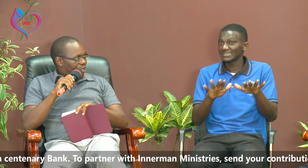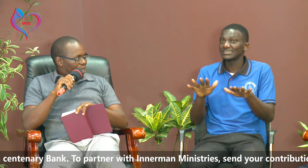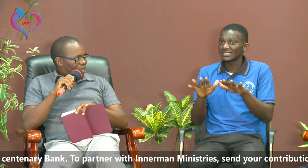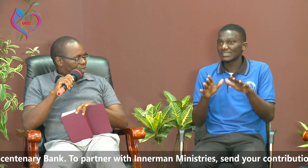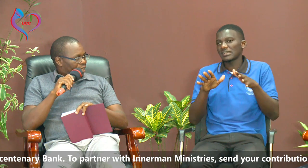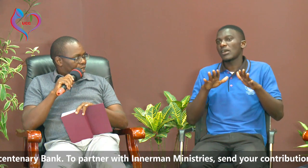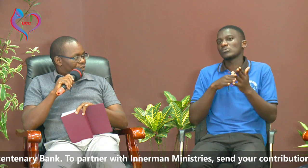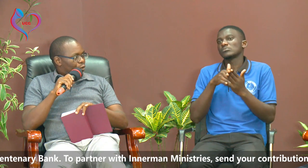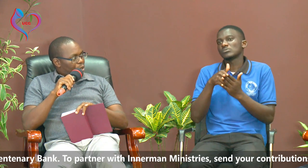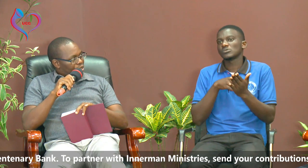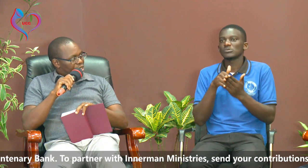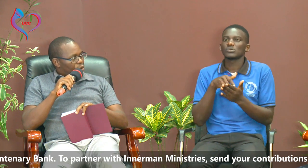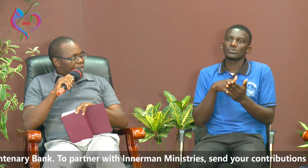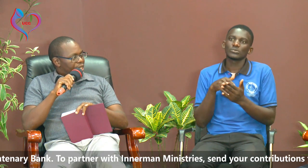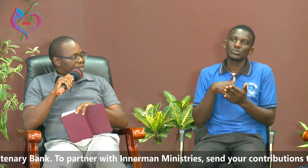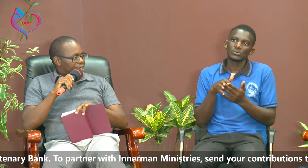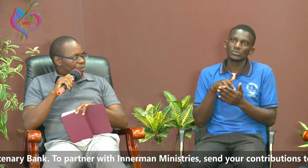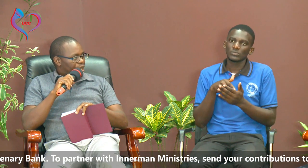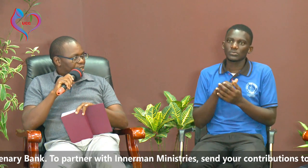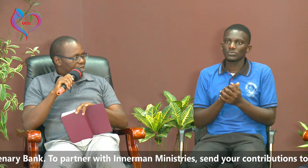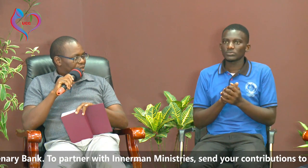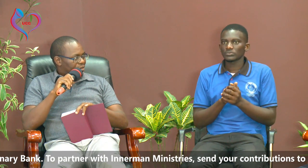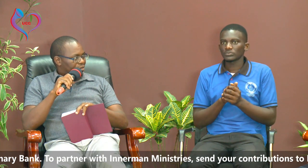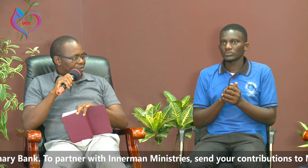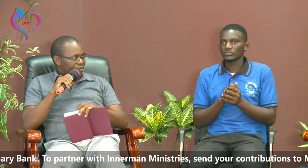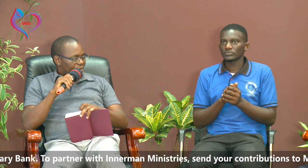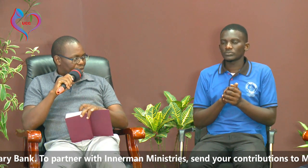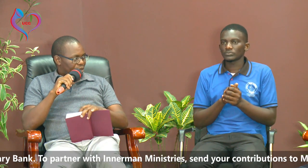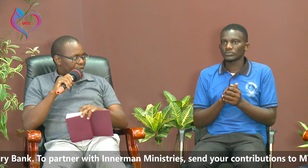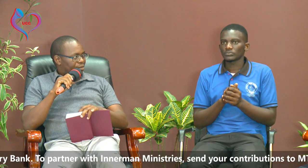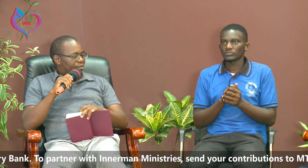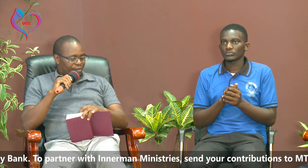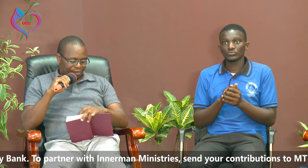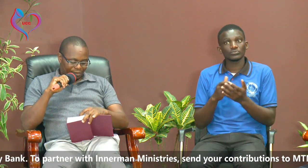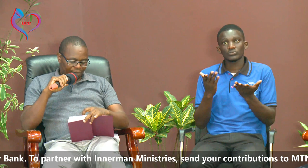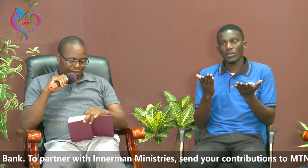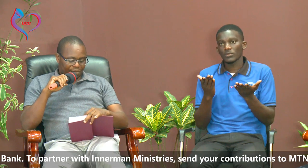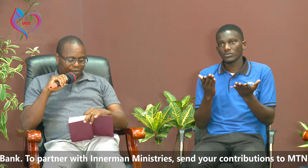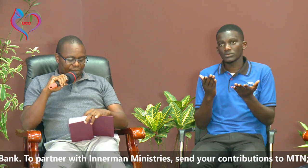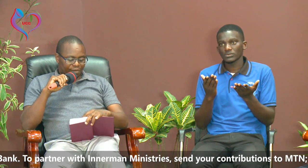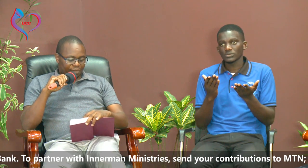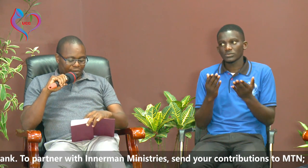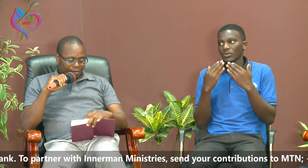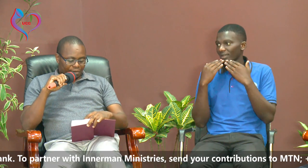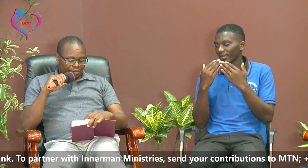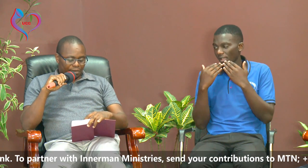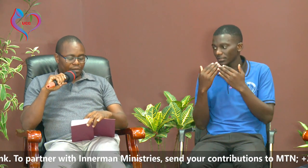ekoletia ne enafua byemuziza we byayingirira mu kanisa. Okay. Wow. So tuyanza nyo tuyanze kinsonge